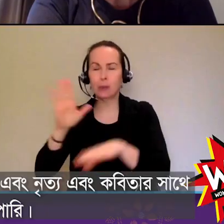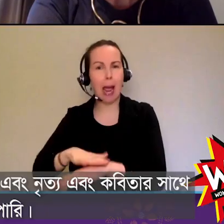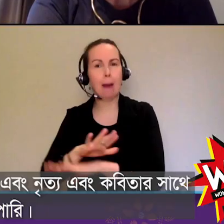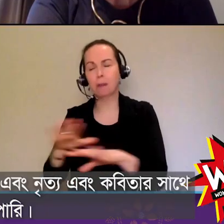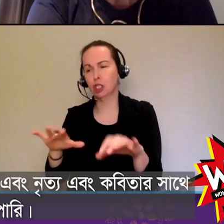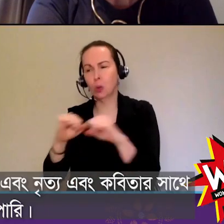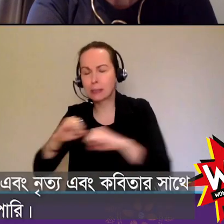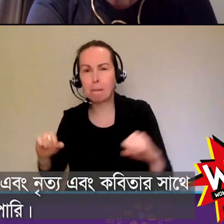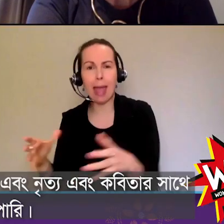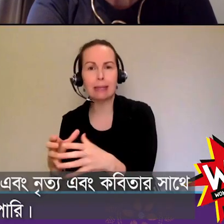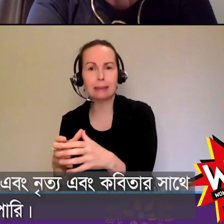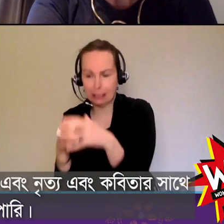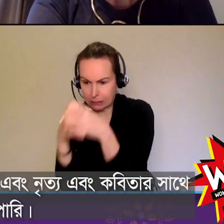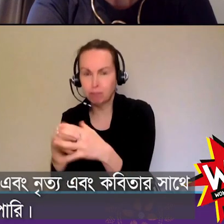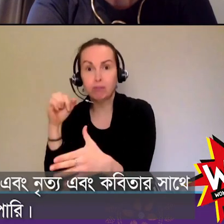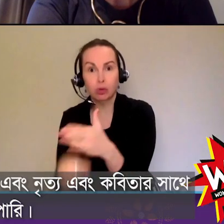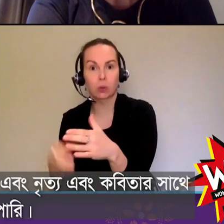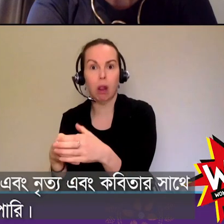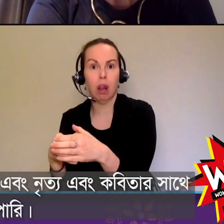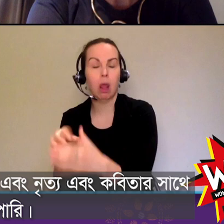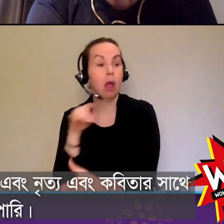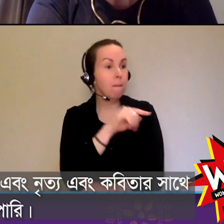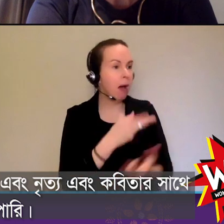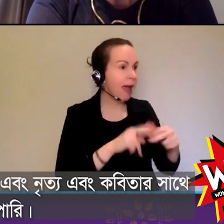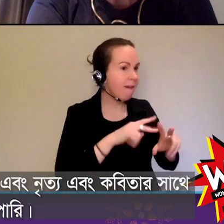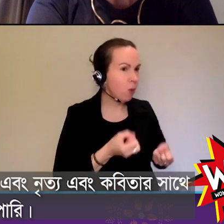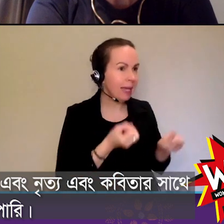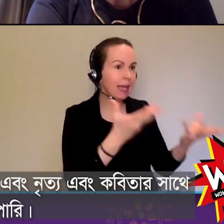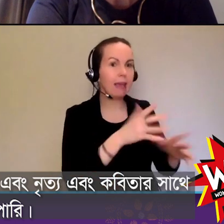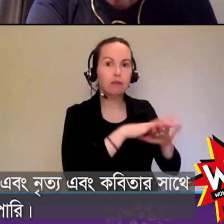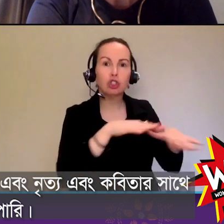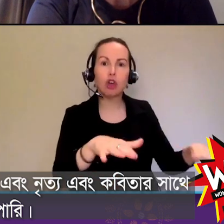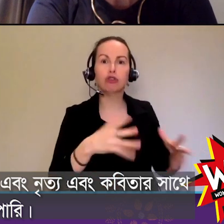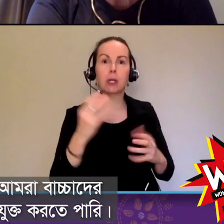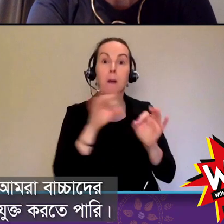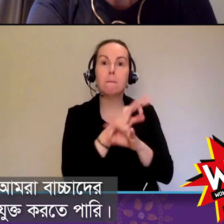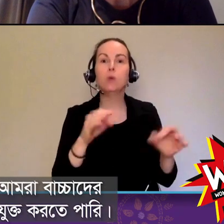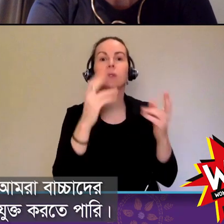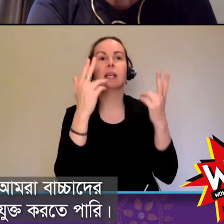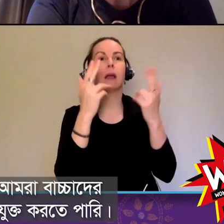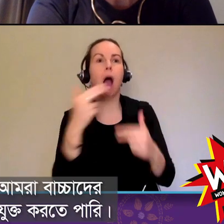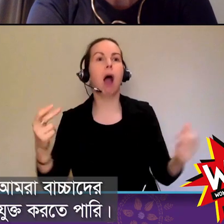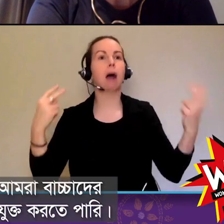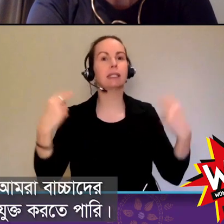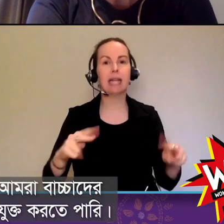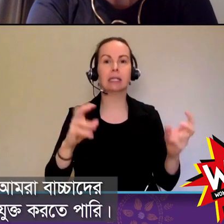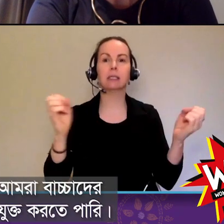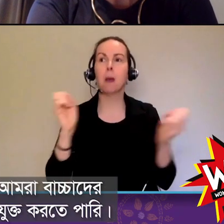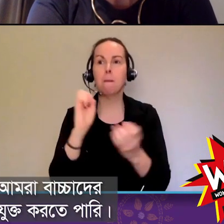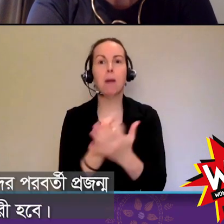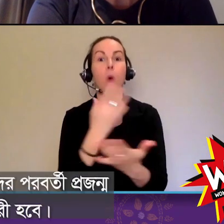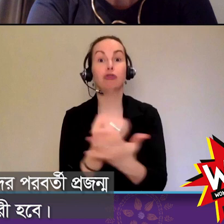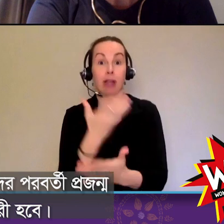we can surround our children with music and art and dance and poetry and, like Jenny said, local